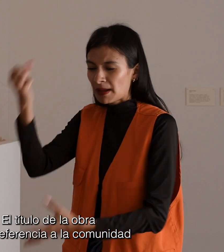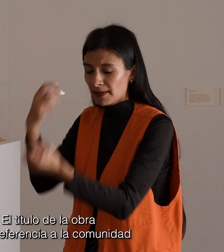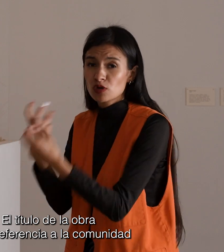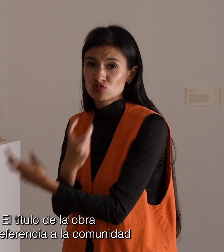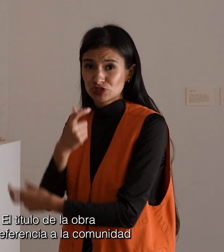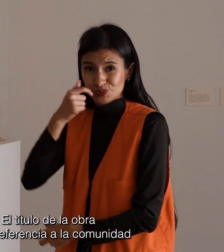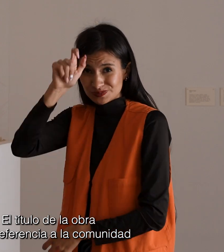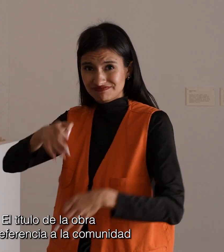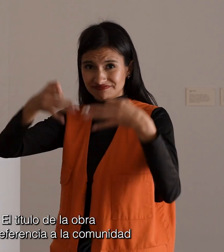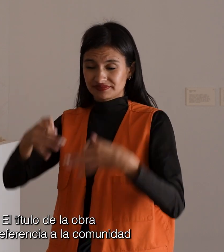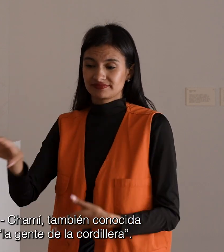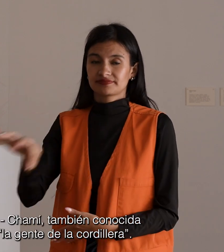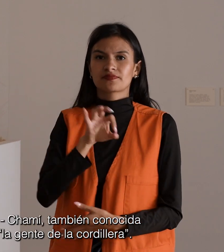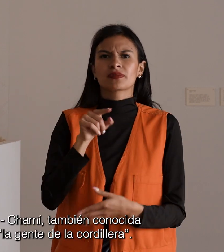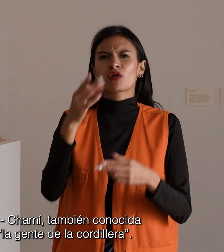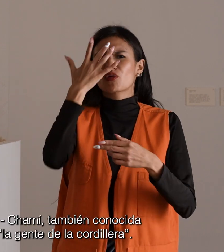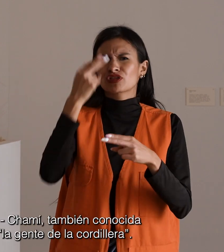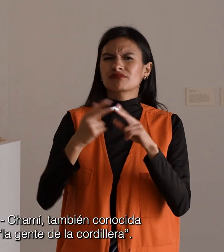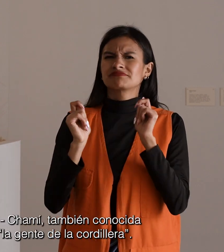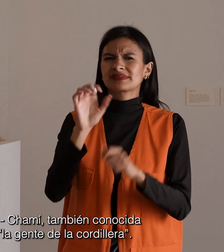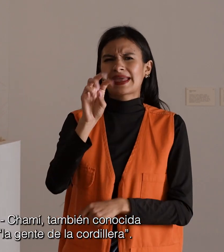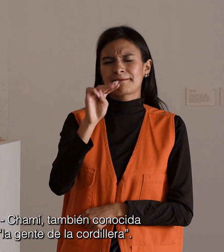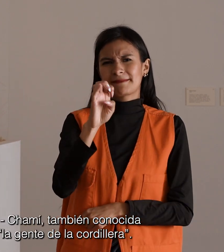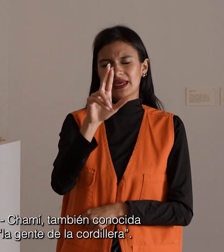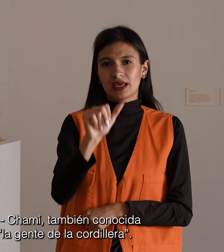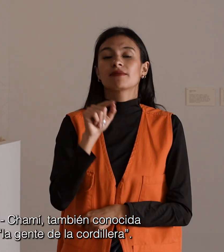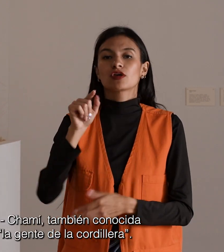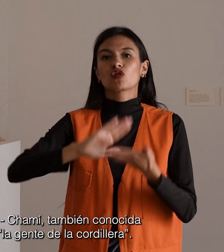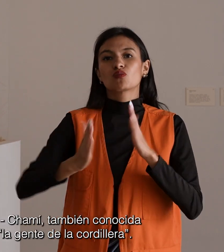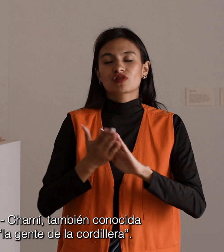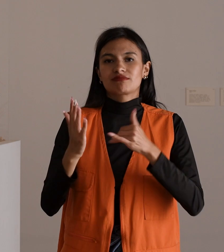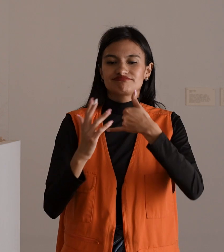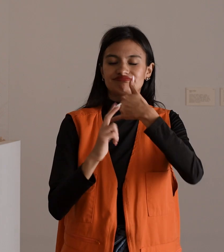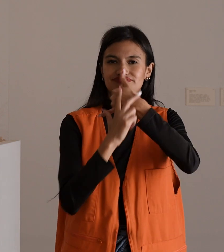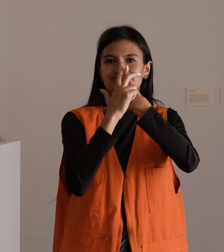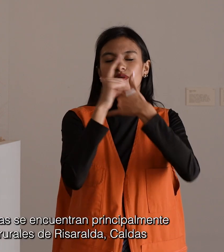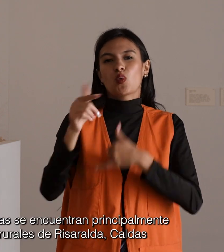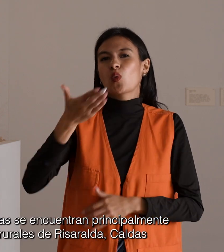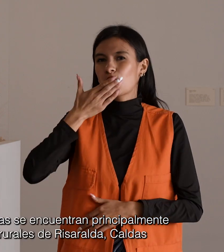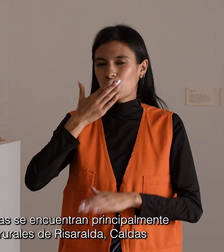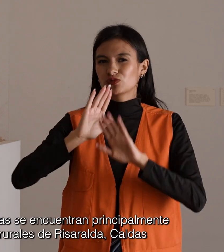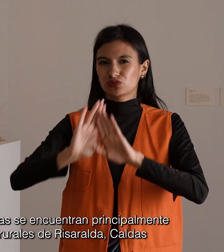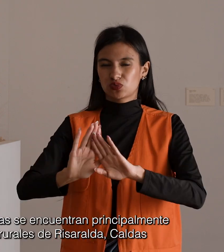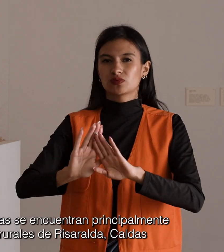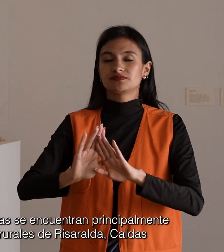hace referencia a la comunidad en berachamí también conocida como la gente de la Cordillera estos indígenas se encuentran